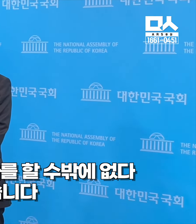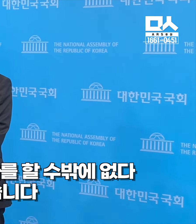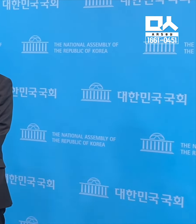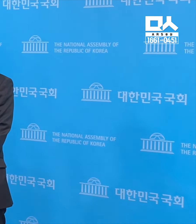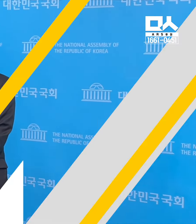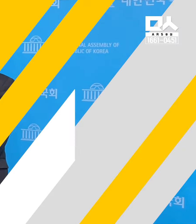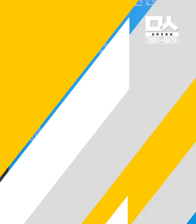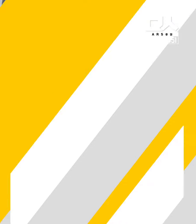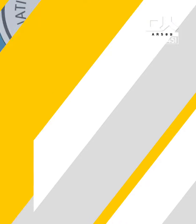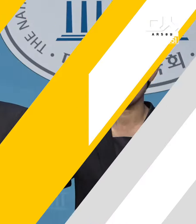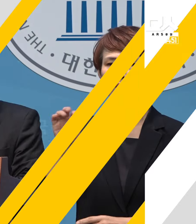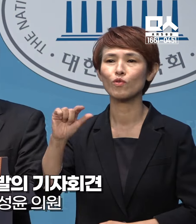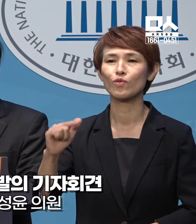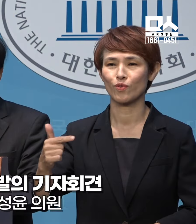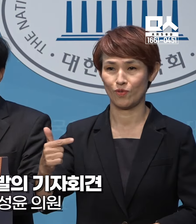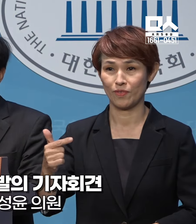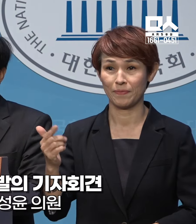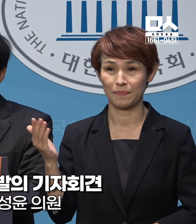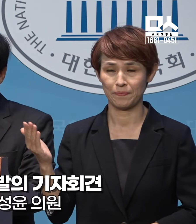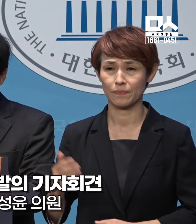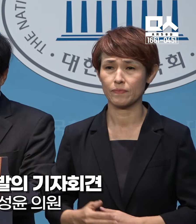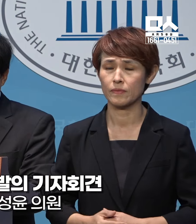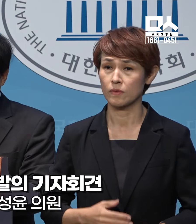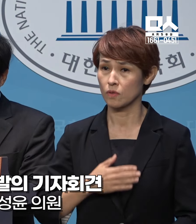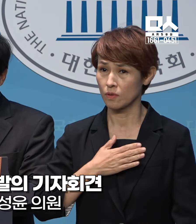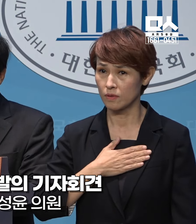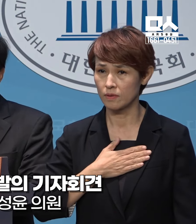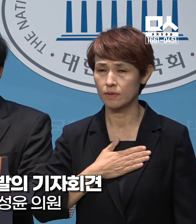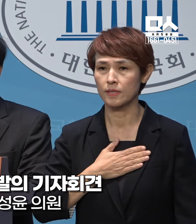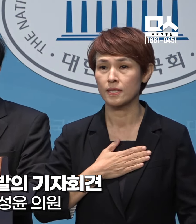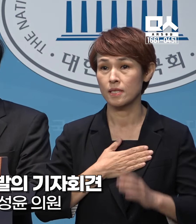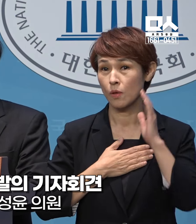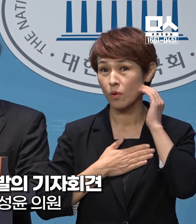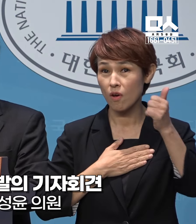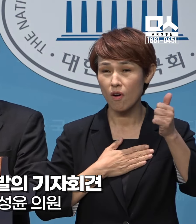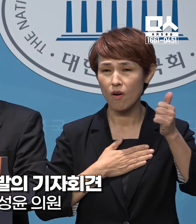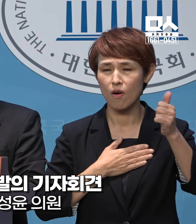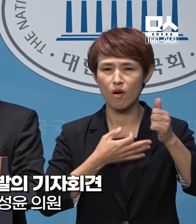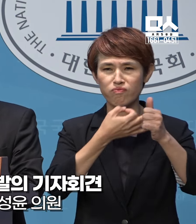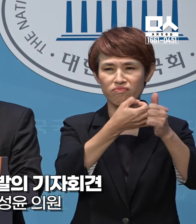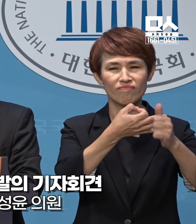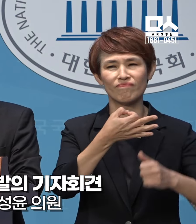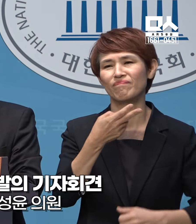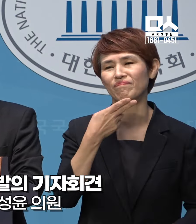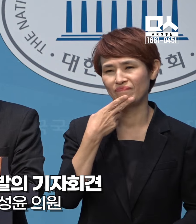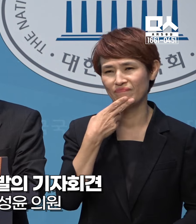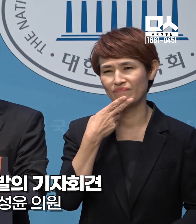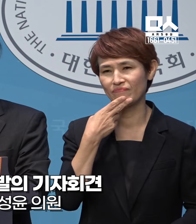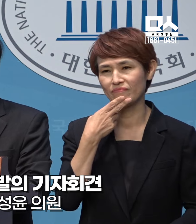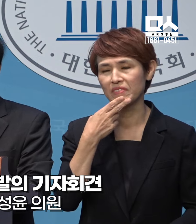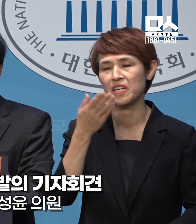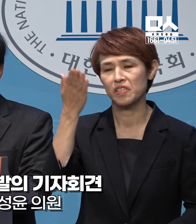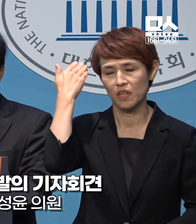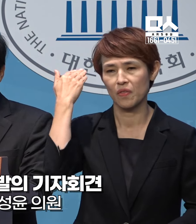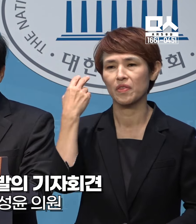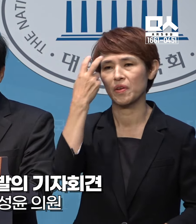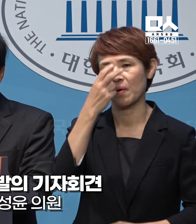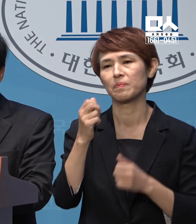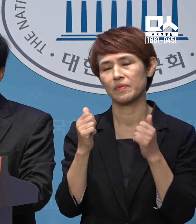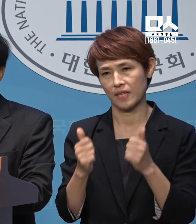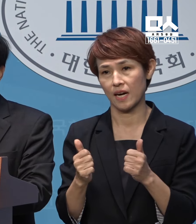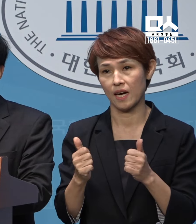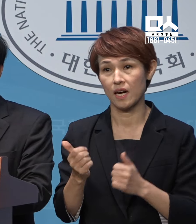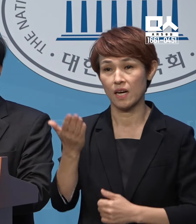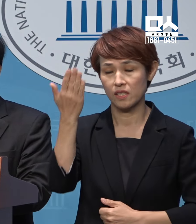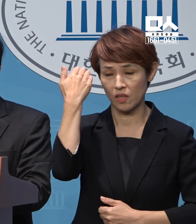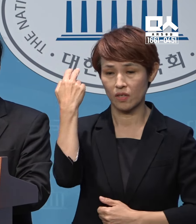이렇게 판단했습니다. 저는 그동안 대통령을 대통령이라 부르지 않고 전 검사,